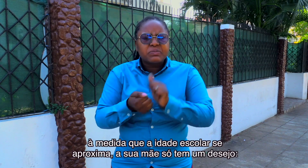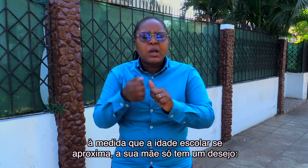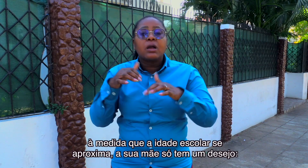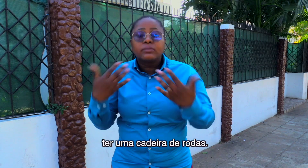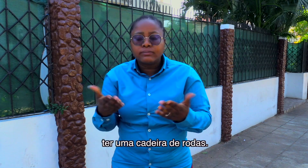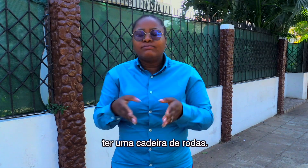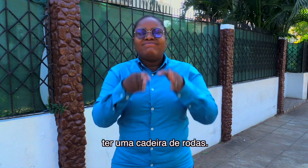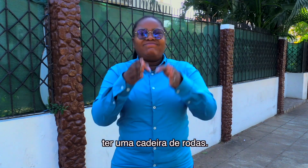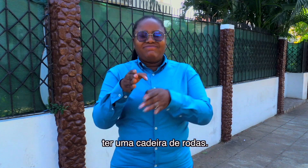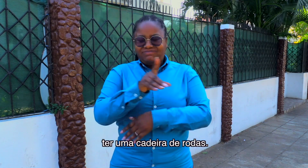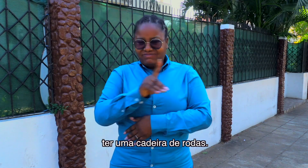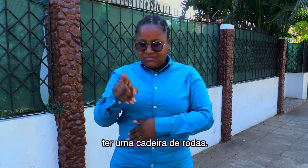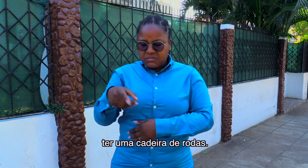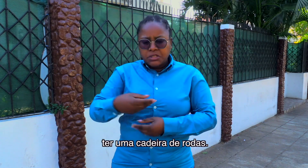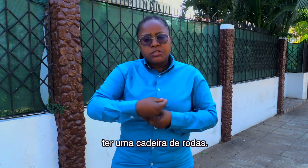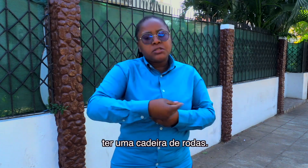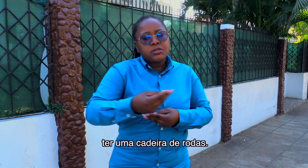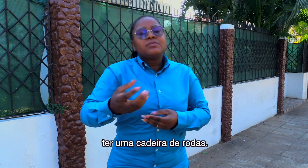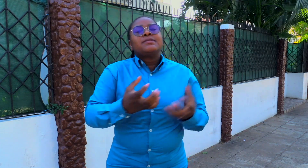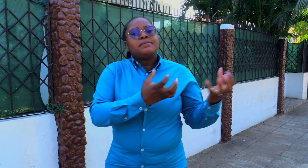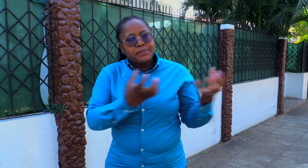desejo: ter uma cadeira de rodas.